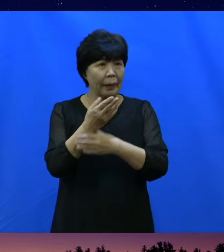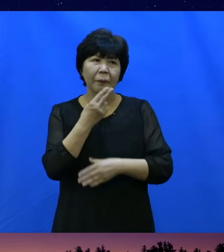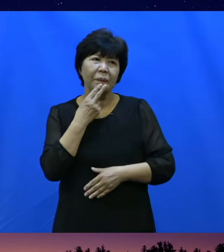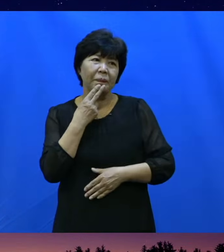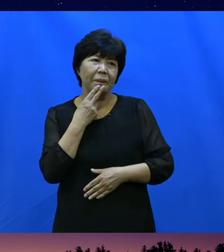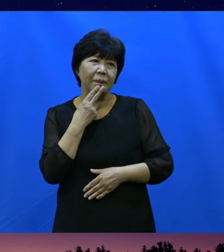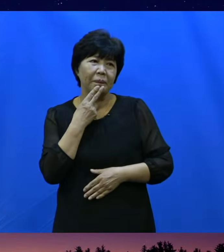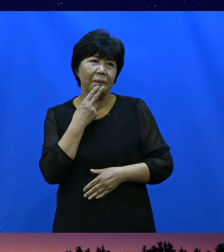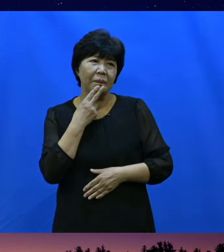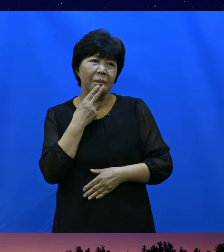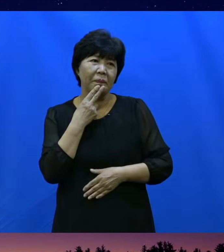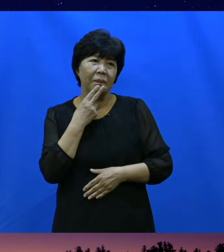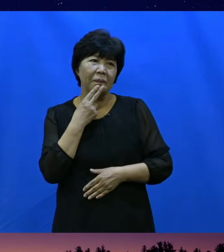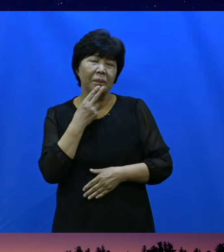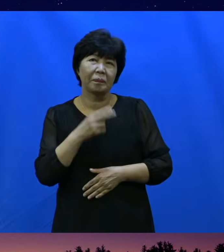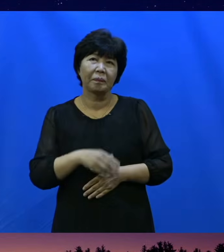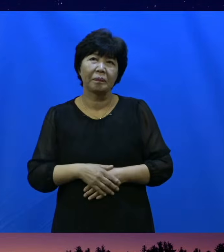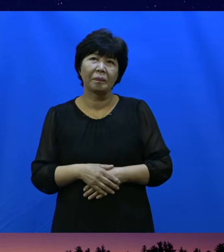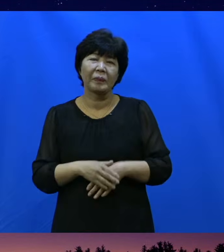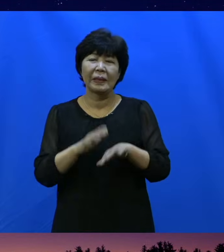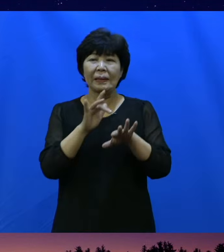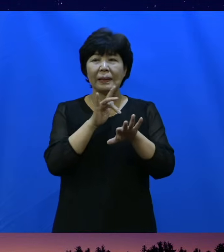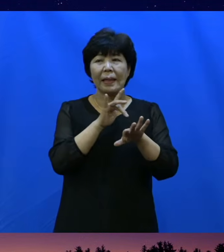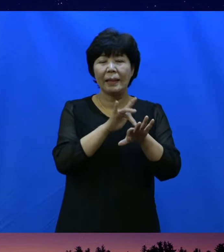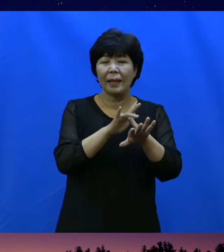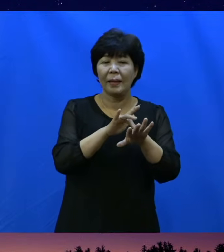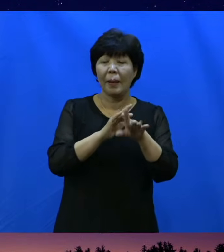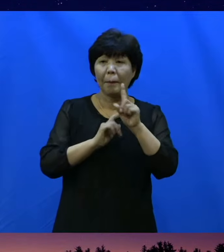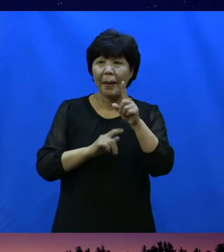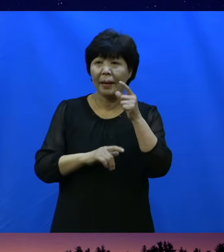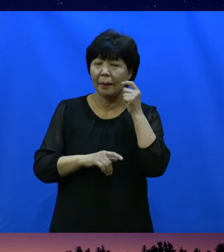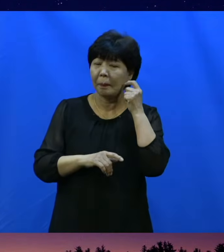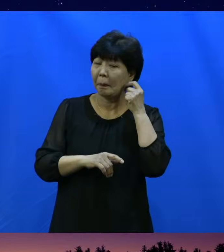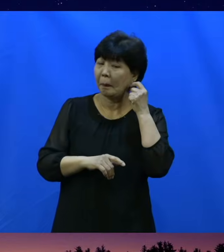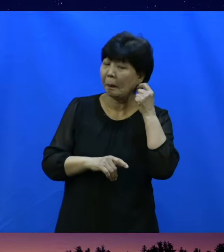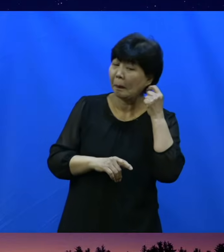고발에 귀를 기울인 거죠.